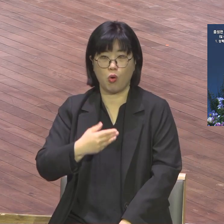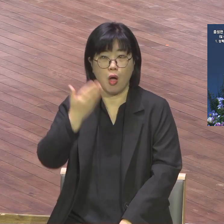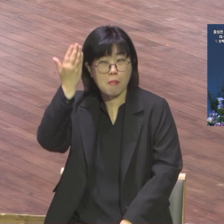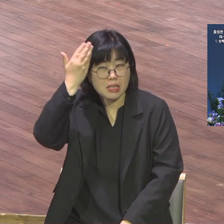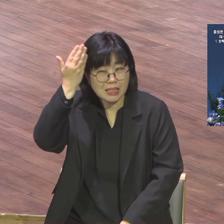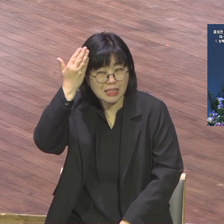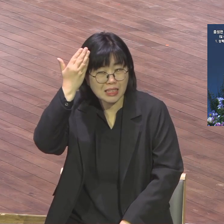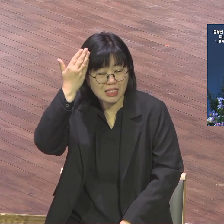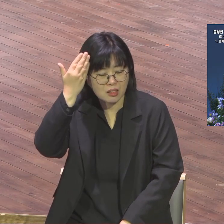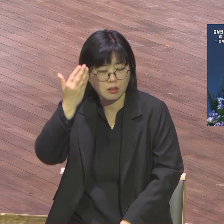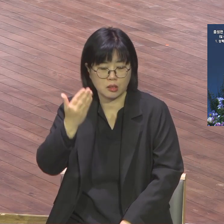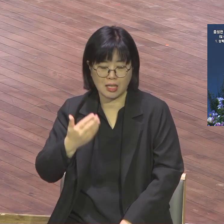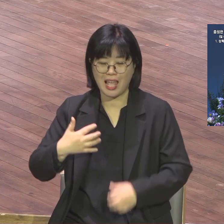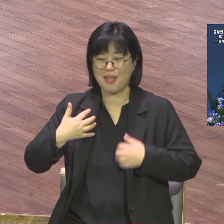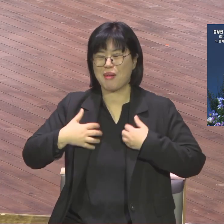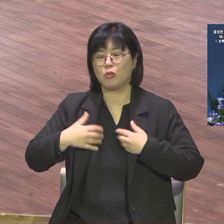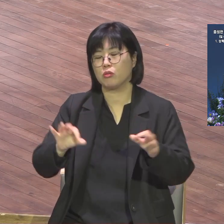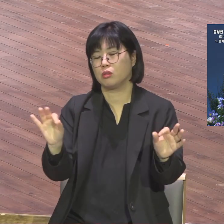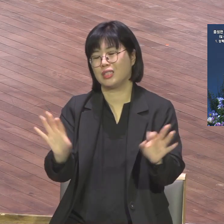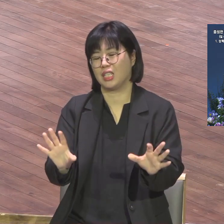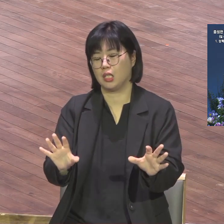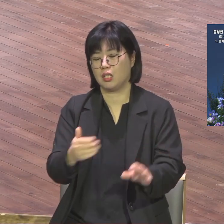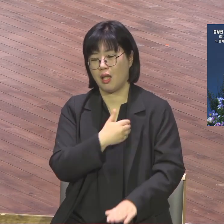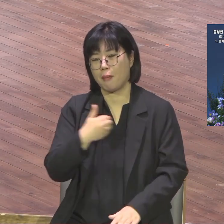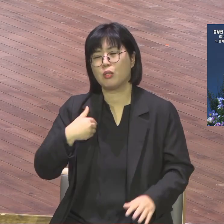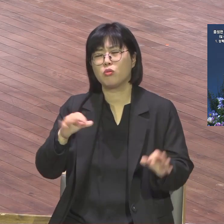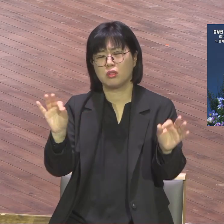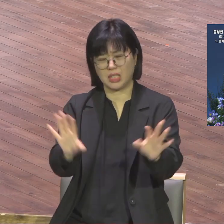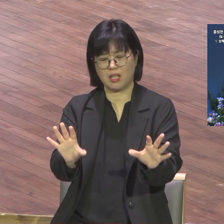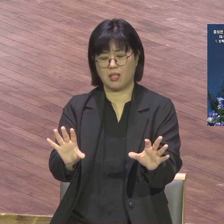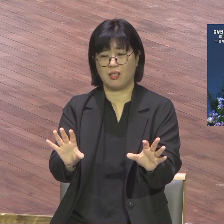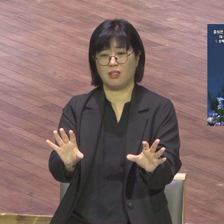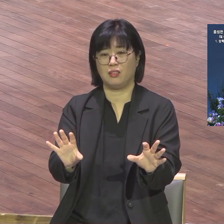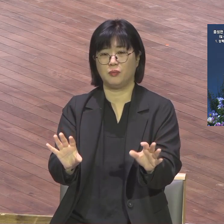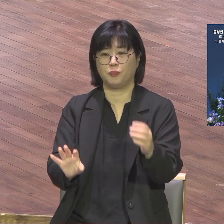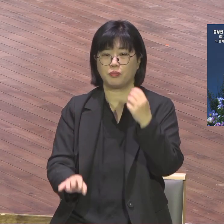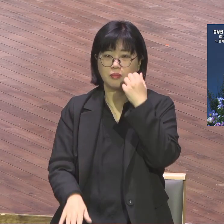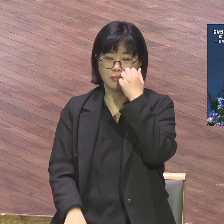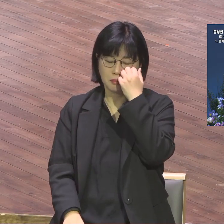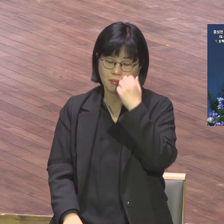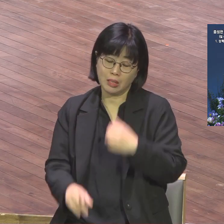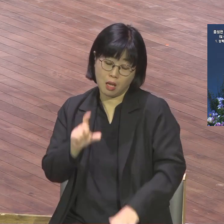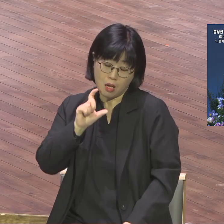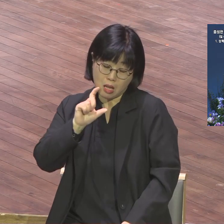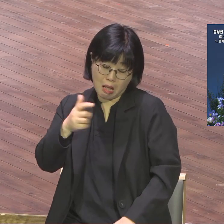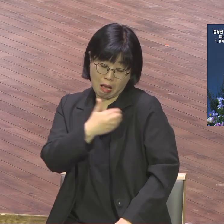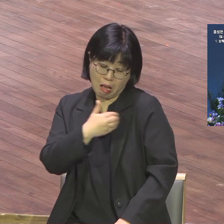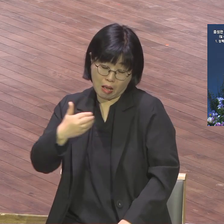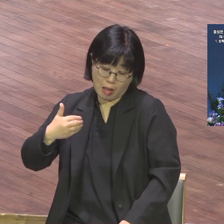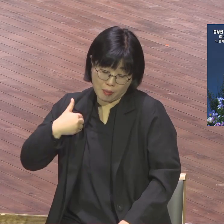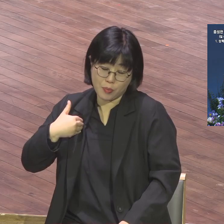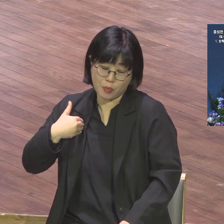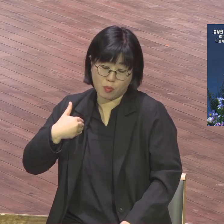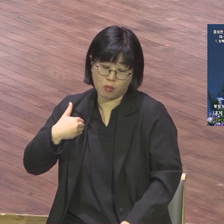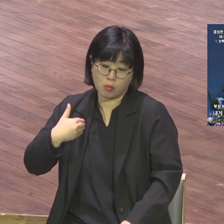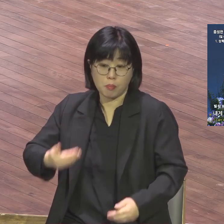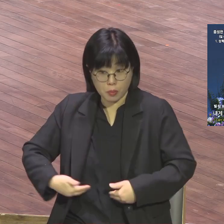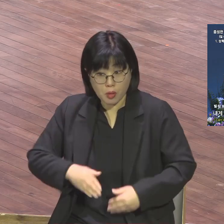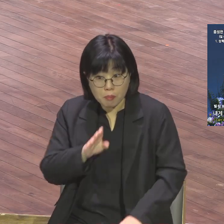절대적인 만족을 주는 것이 무엇인지 정확하게 답을 주고 있습니다. 13절입니다.